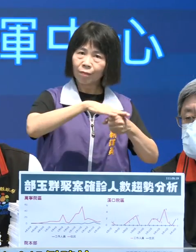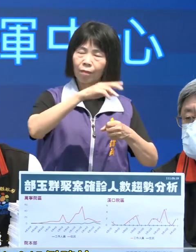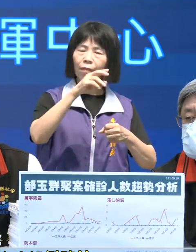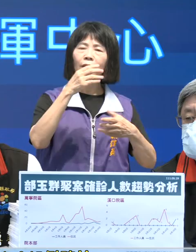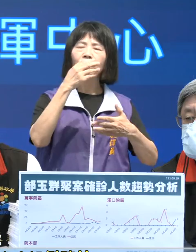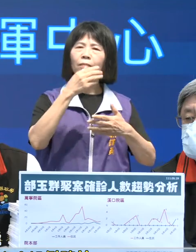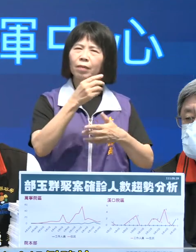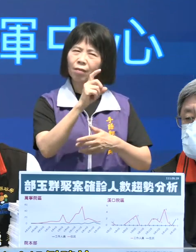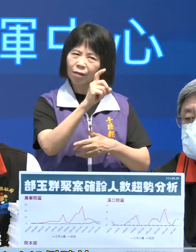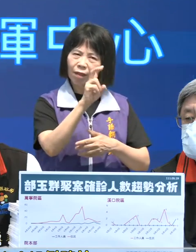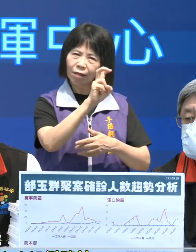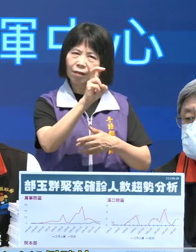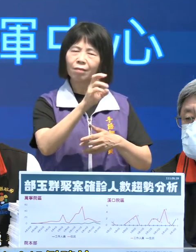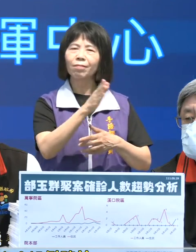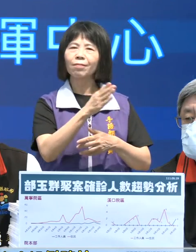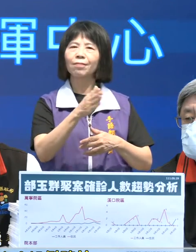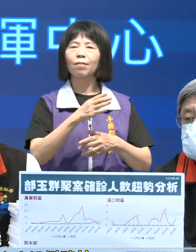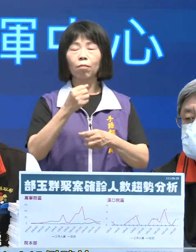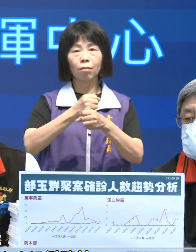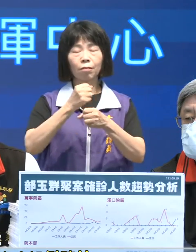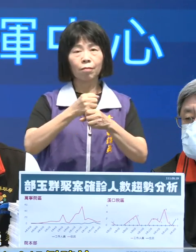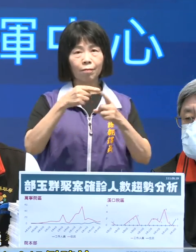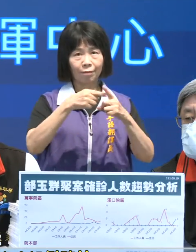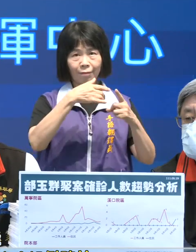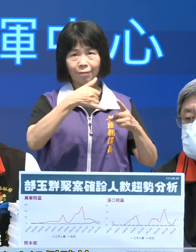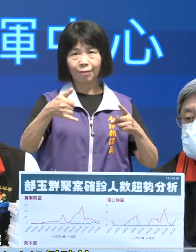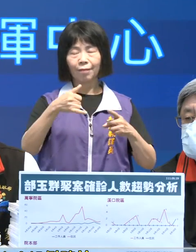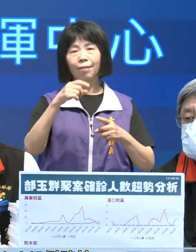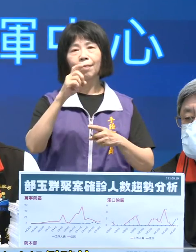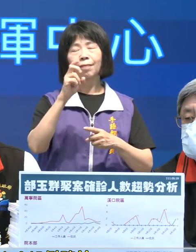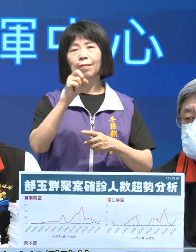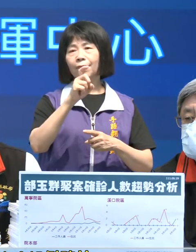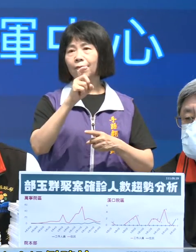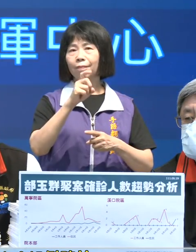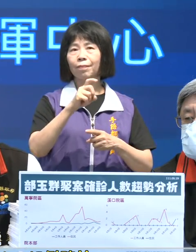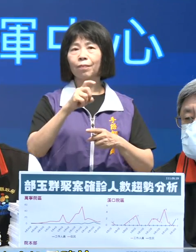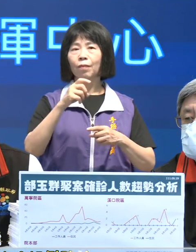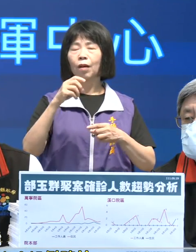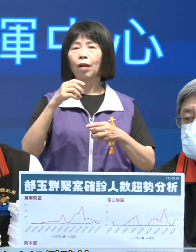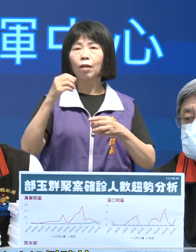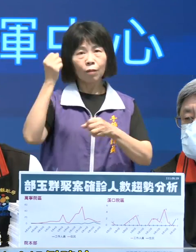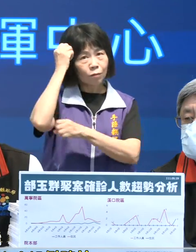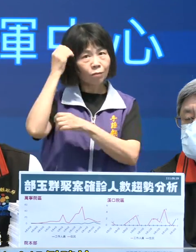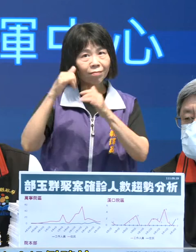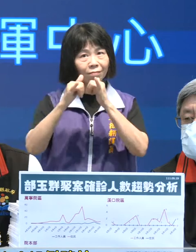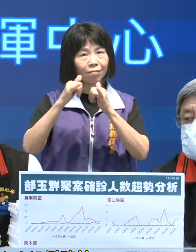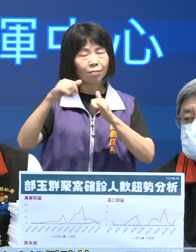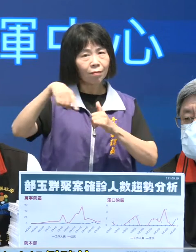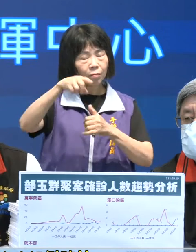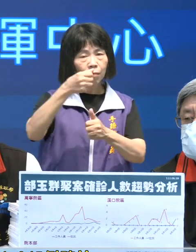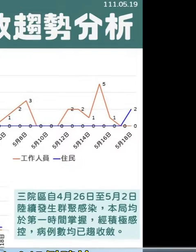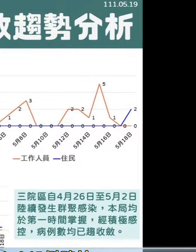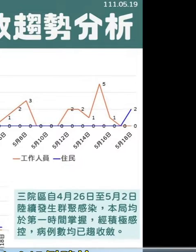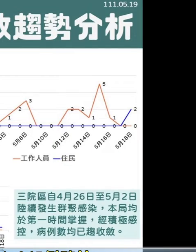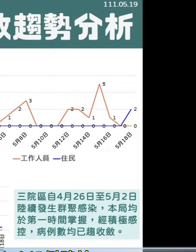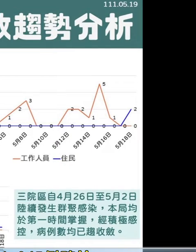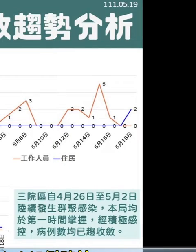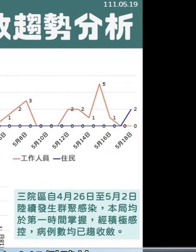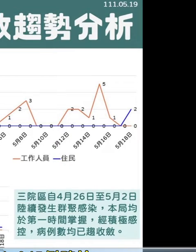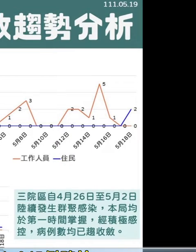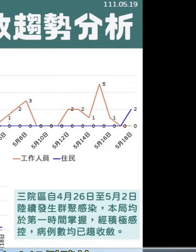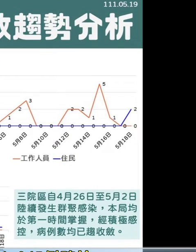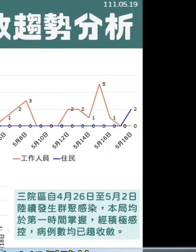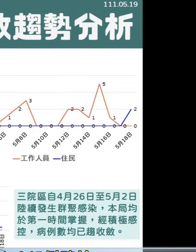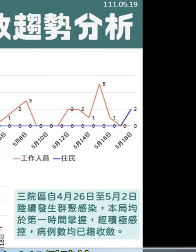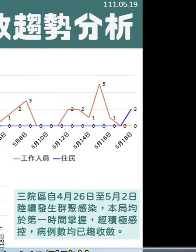那工作人员比较多，18人，住民只有2个，所以他住民的目前来讲这个控制比较好。 社会处长